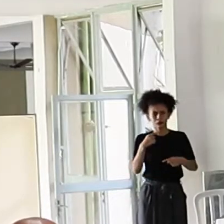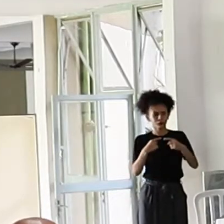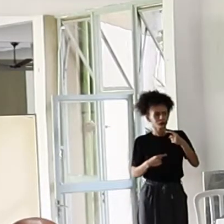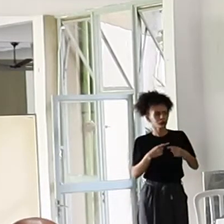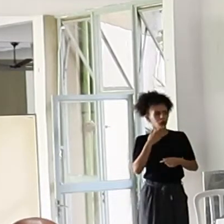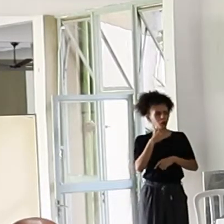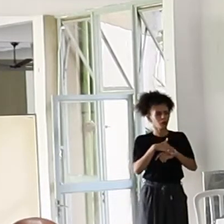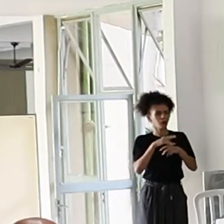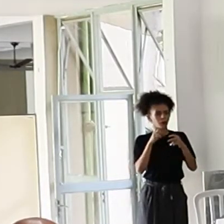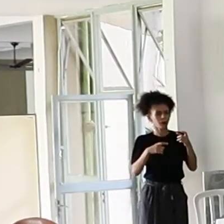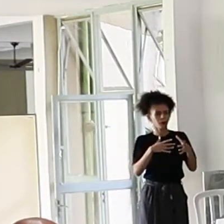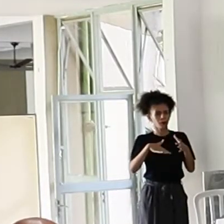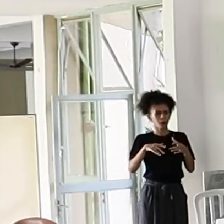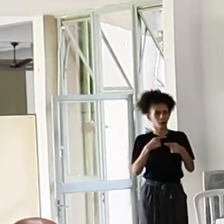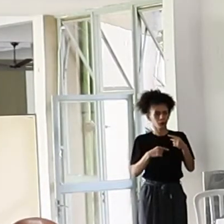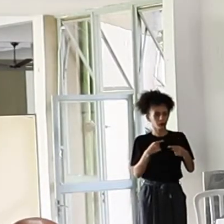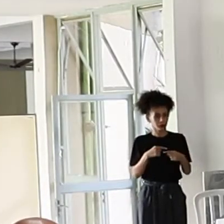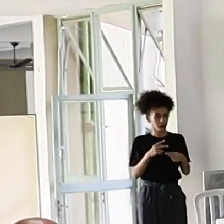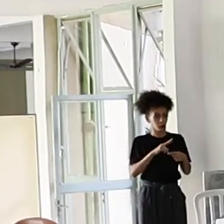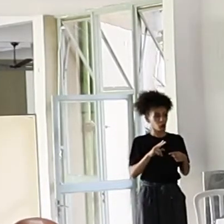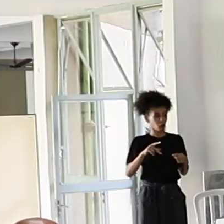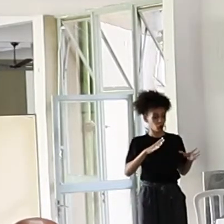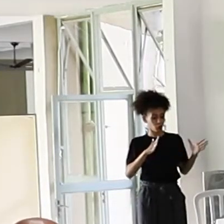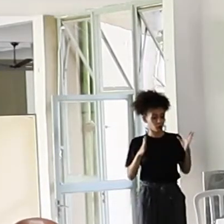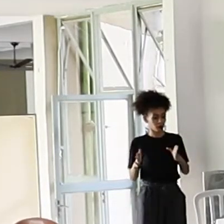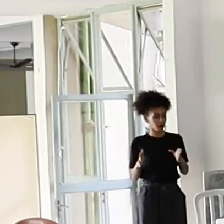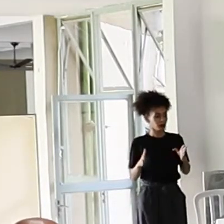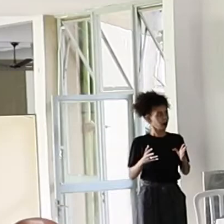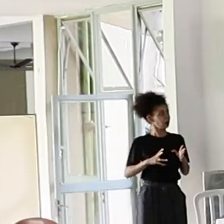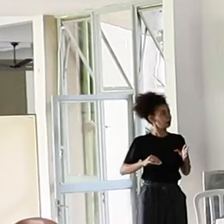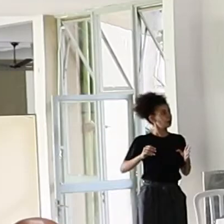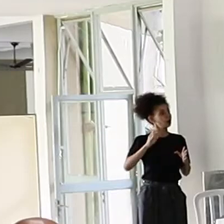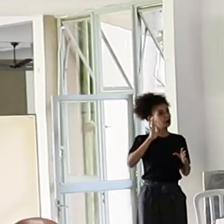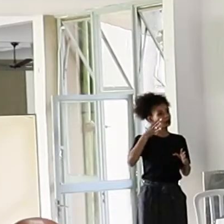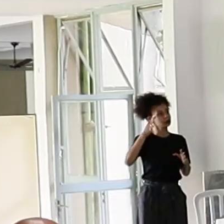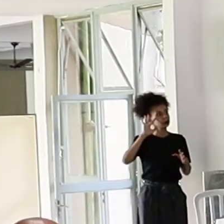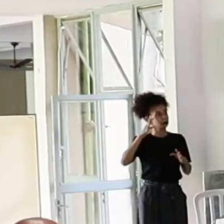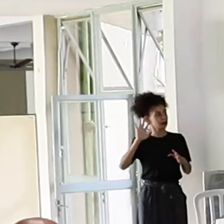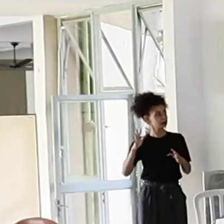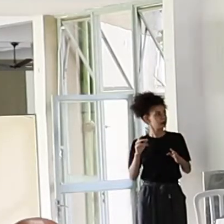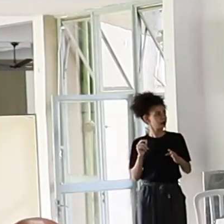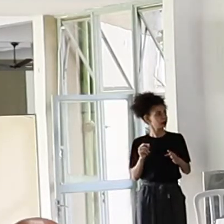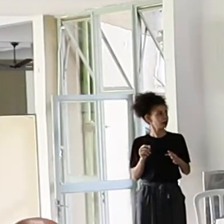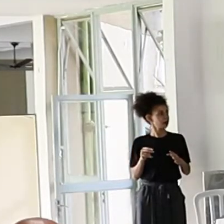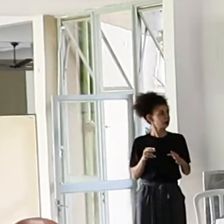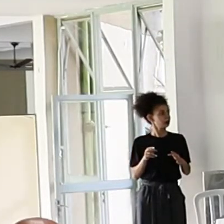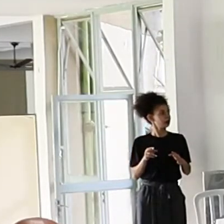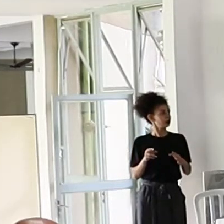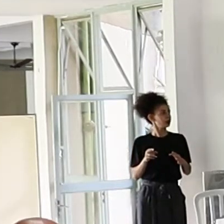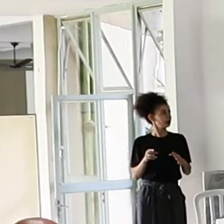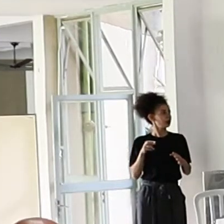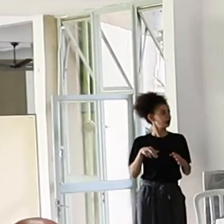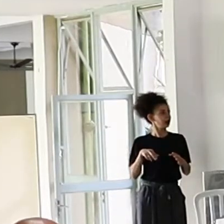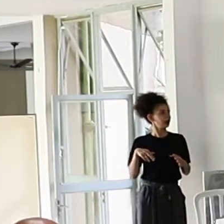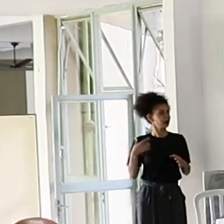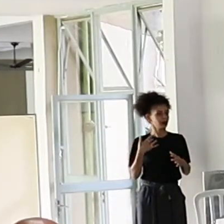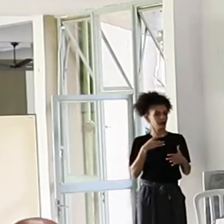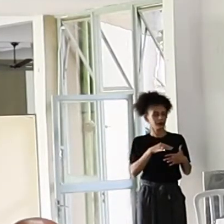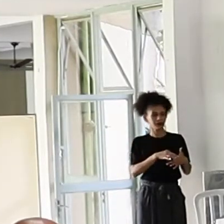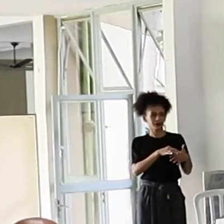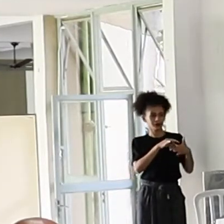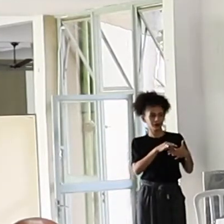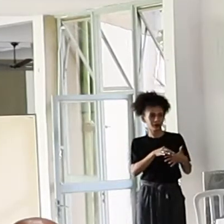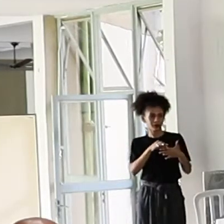discutido com a população uma outra questão também que muitas tomadas de decisão aqui dos das nossas